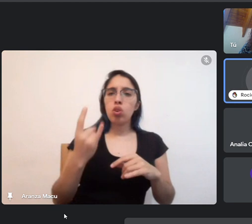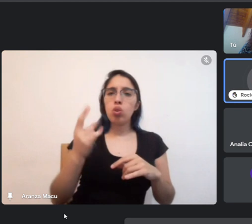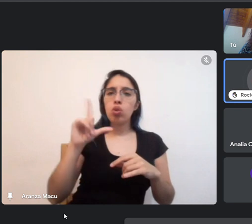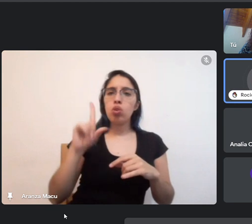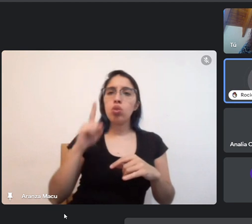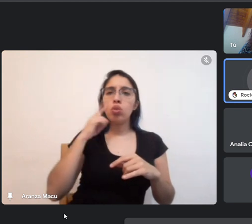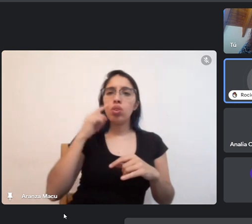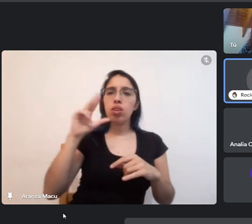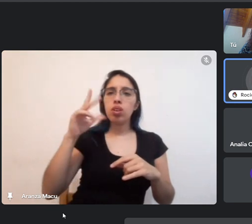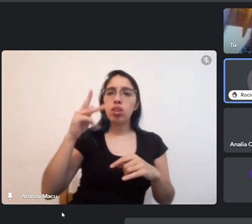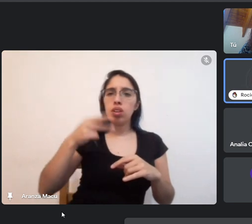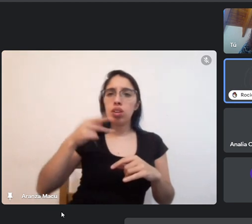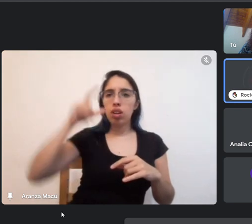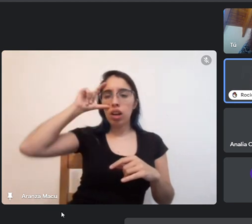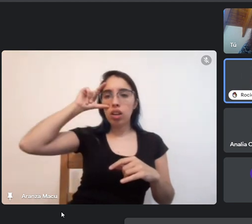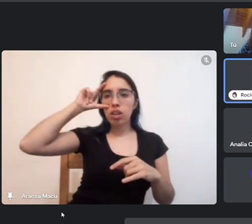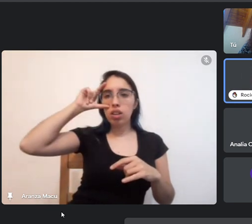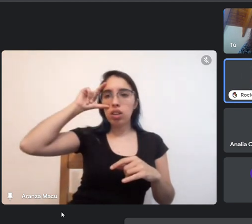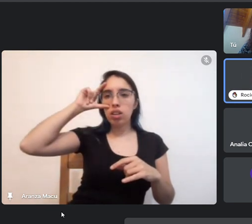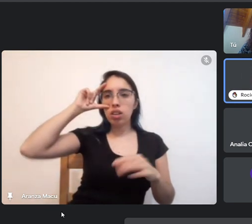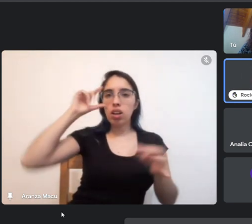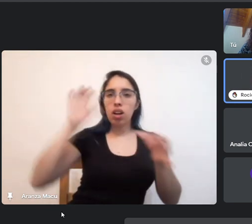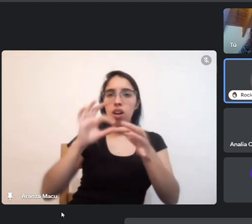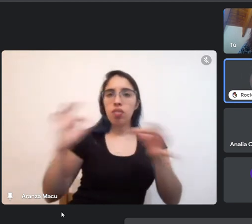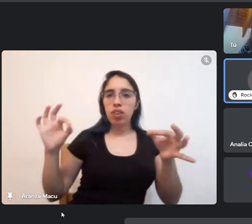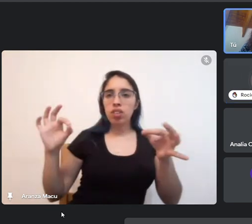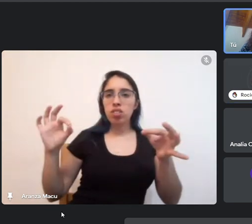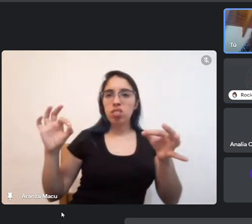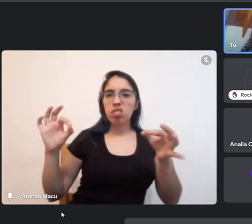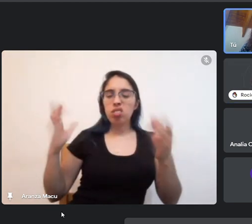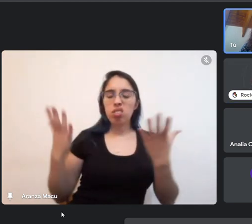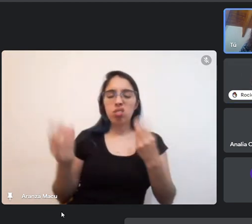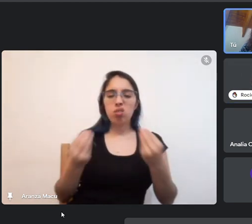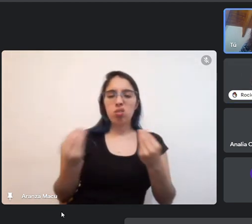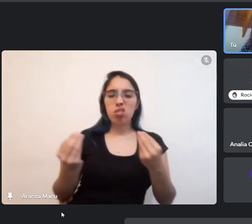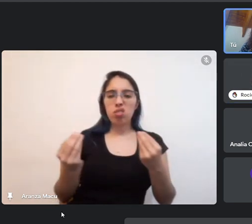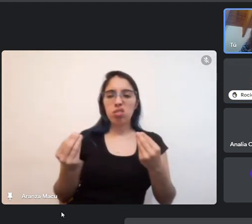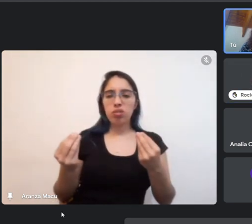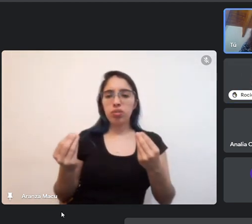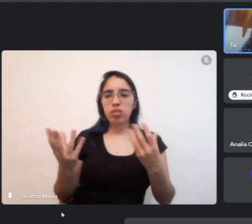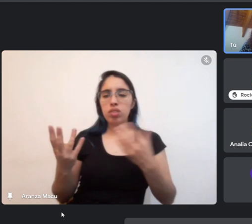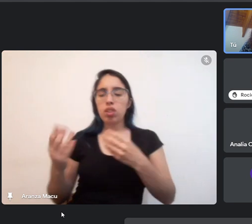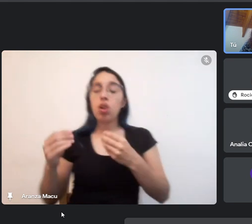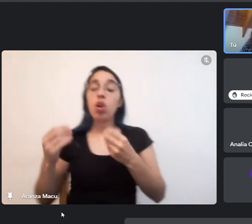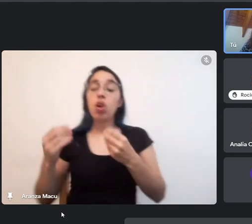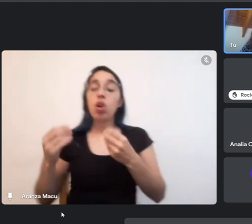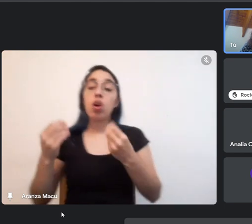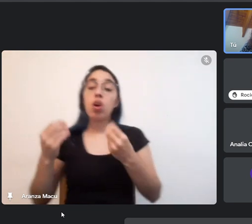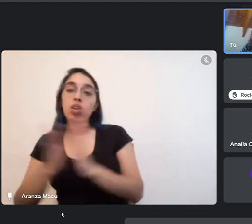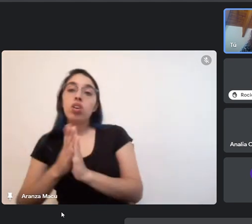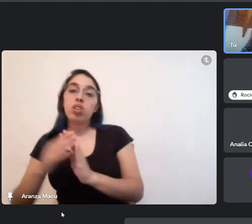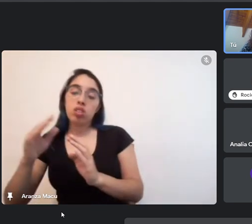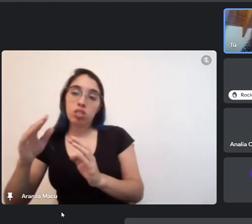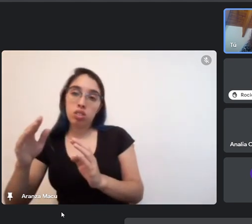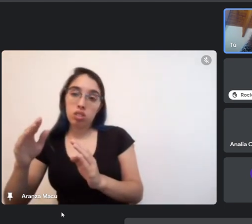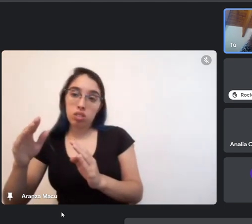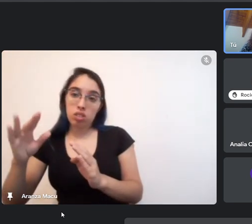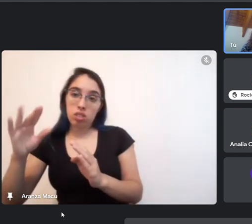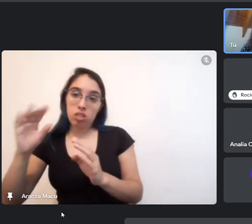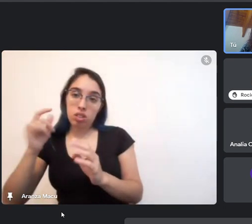el principal. Claro. Cuando está adelante de otro verbo, es auxiliar. Entonces no es hacer